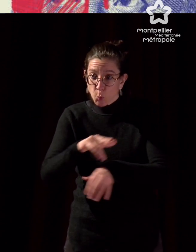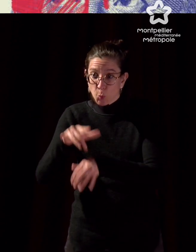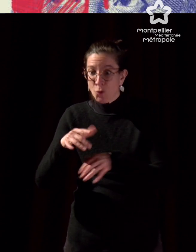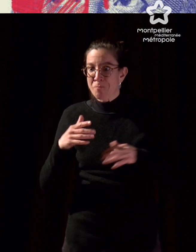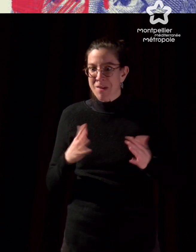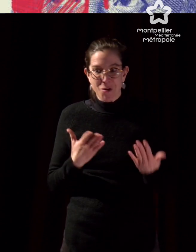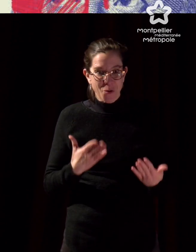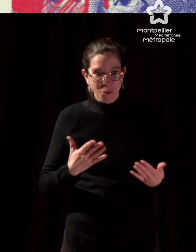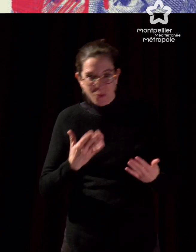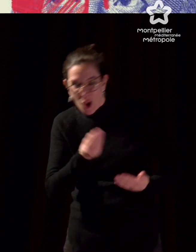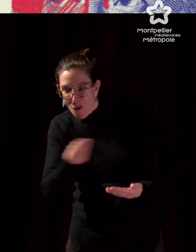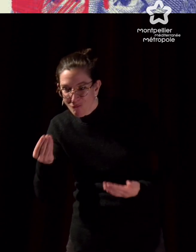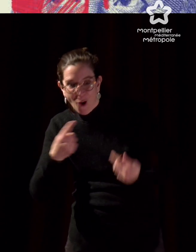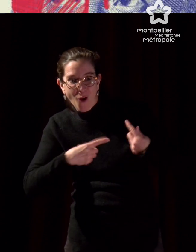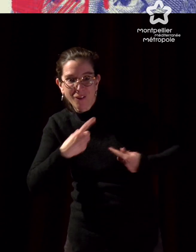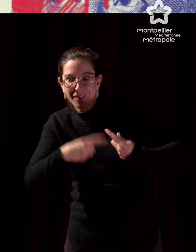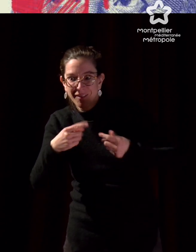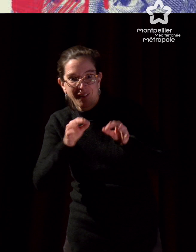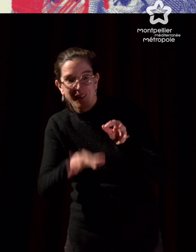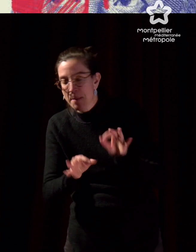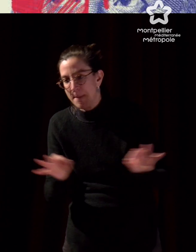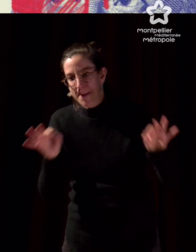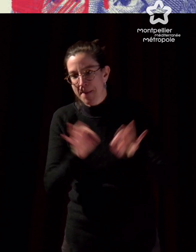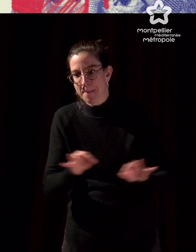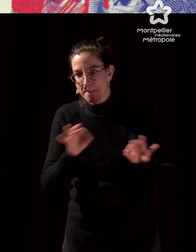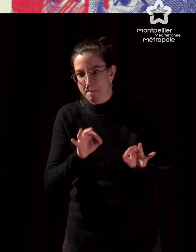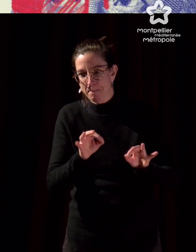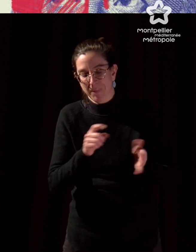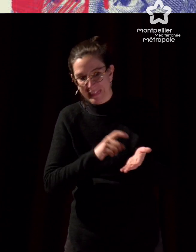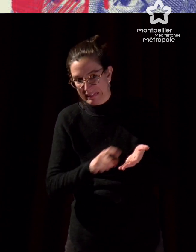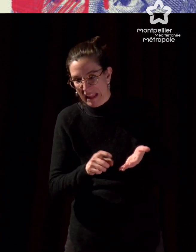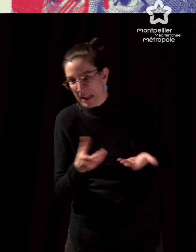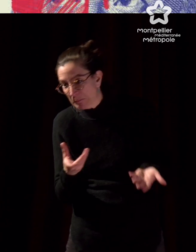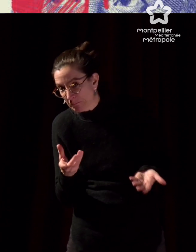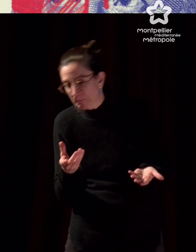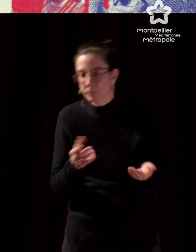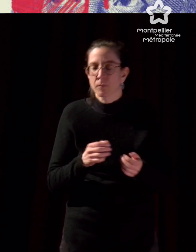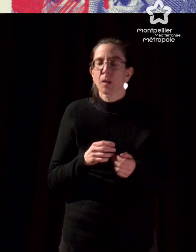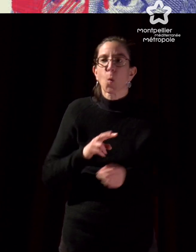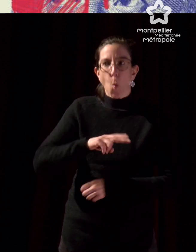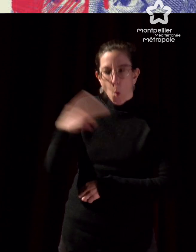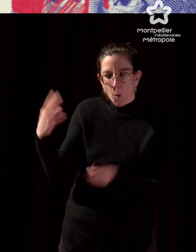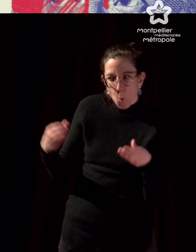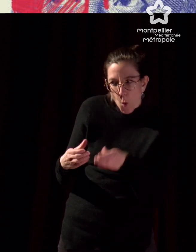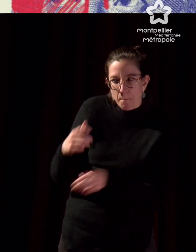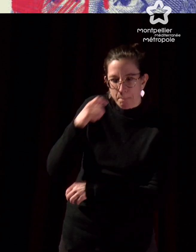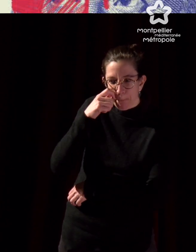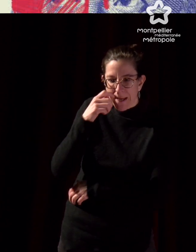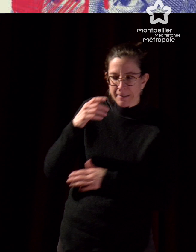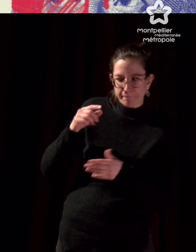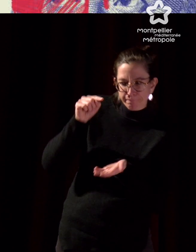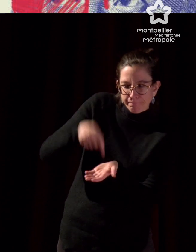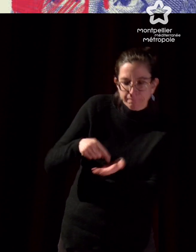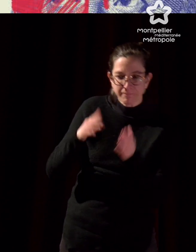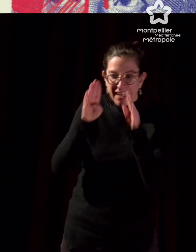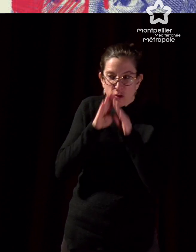De la même manière, l'Australie, il y a des traces archéologiques d'une colonisation peut-être plus ancienne, de 60-65 000